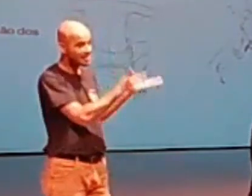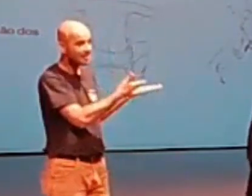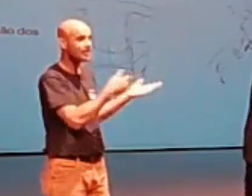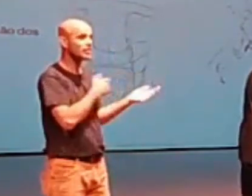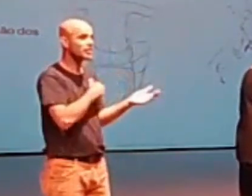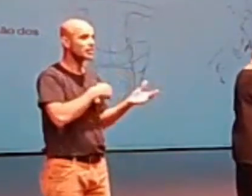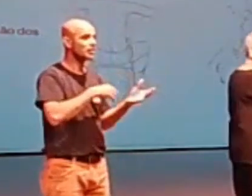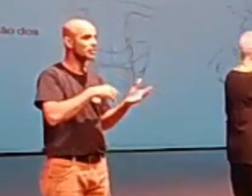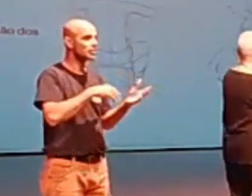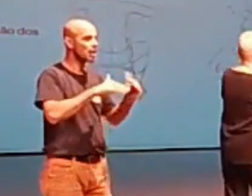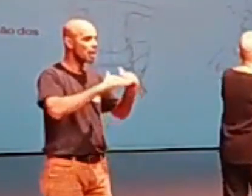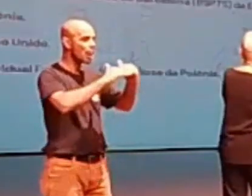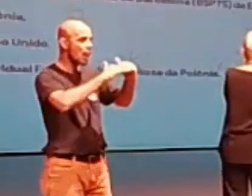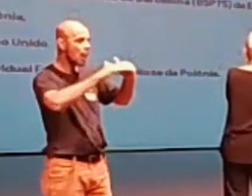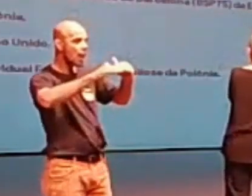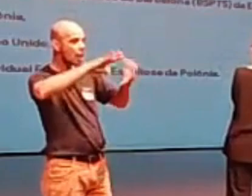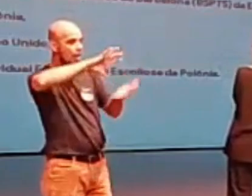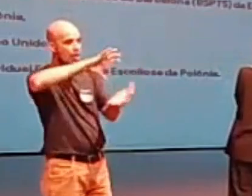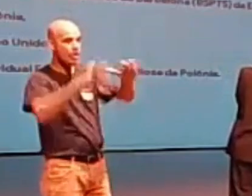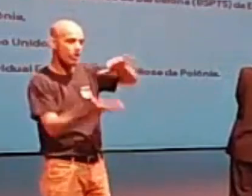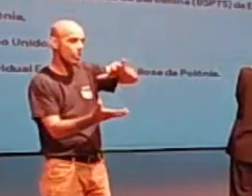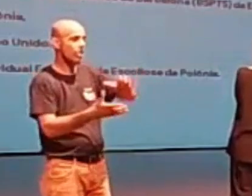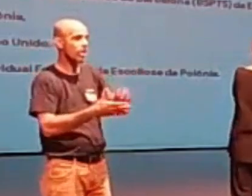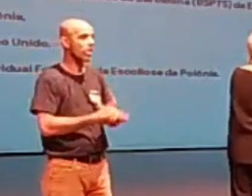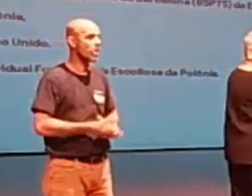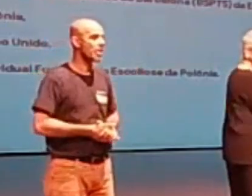alterar um padrão, ok? Que é super importante.